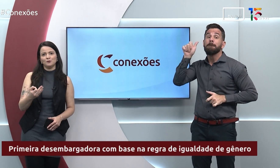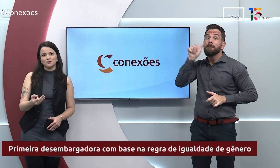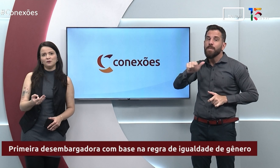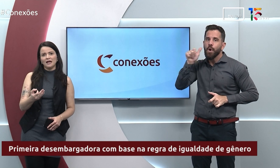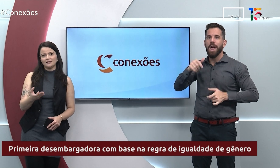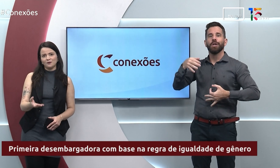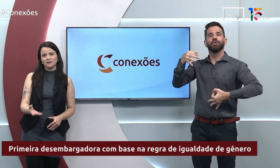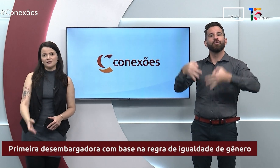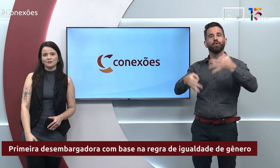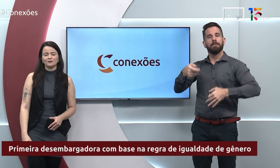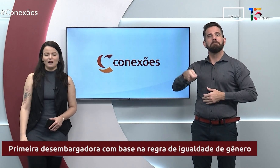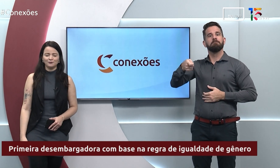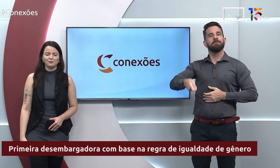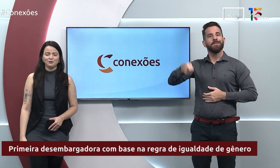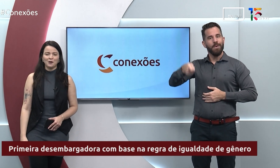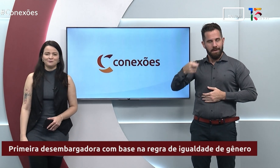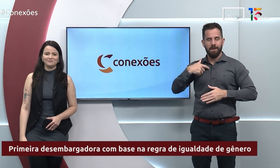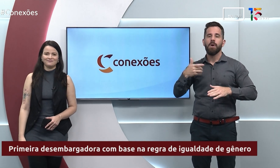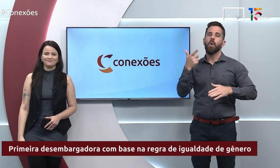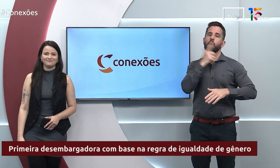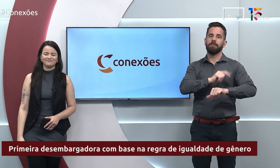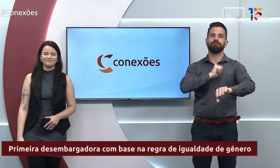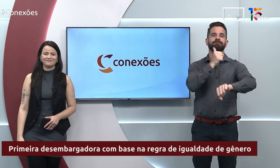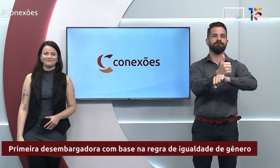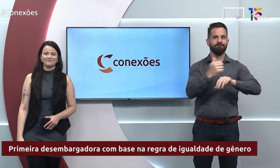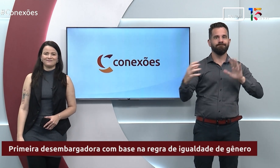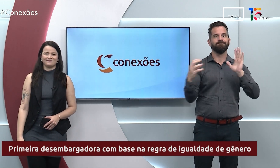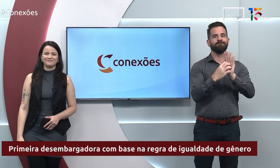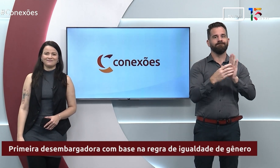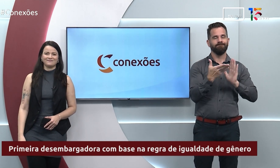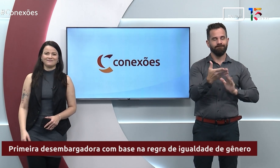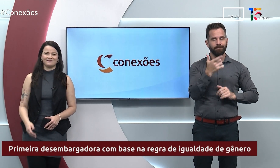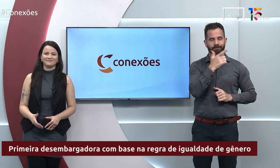mulheres postulassem o acesso ao tribunal.